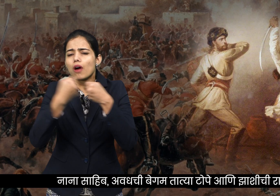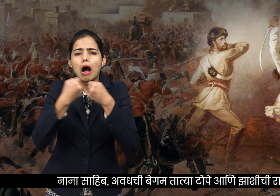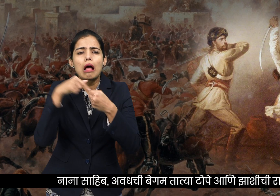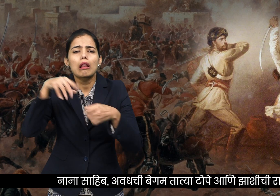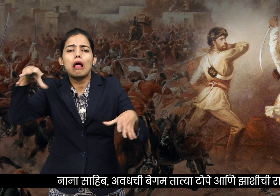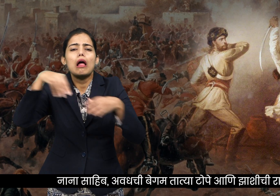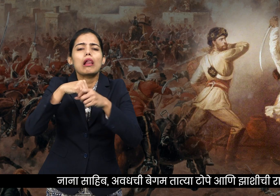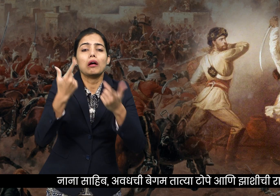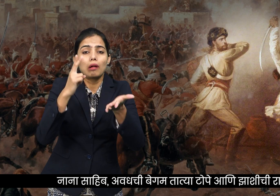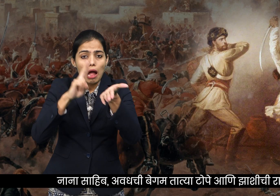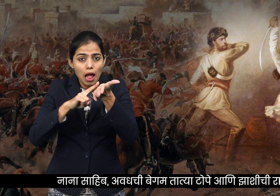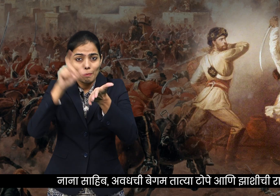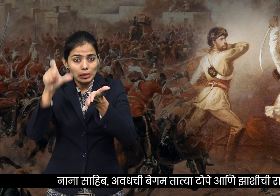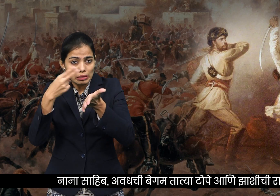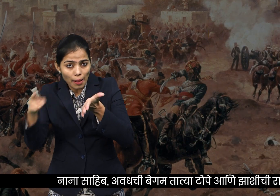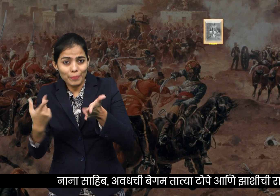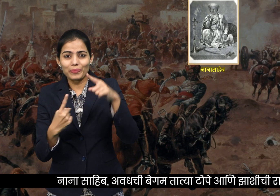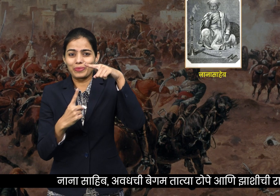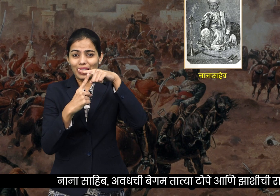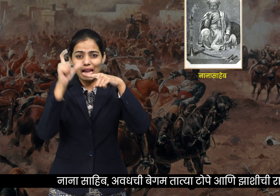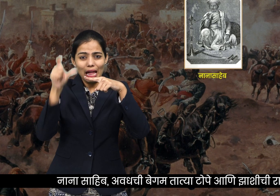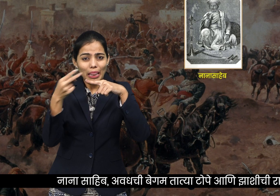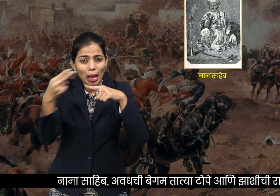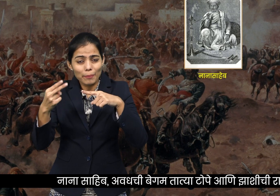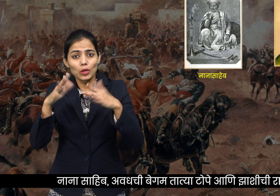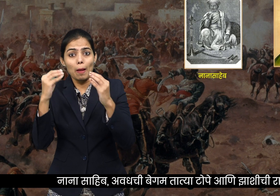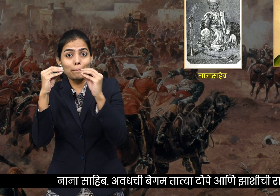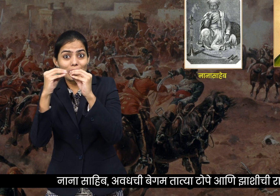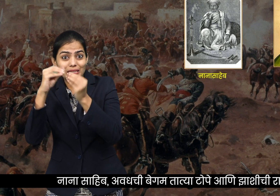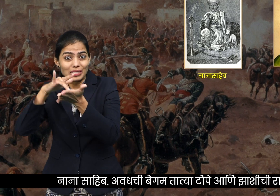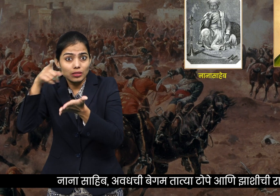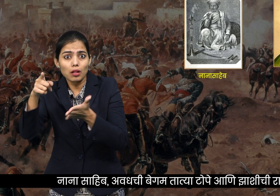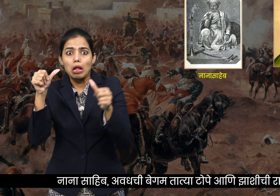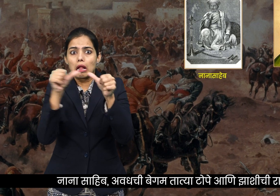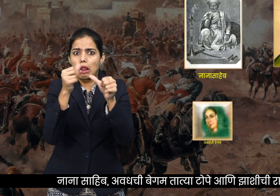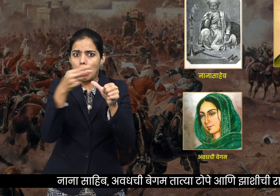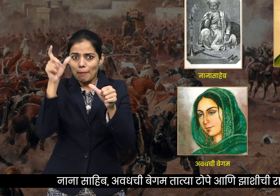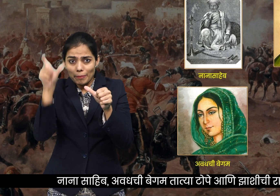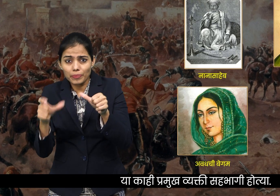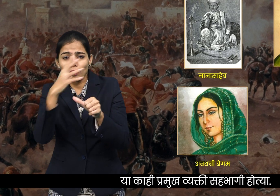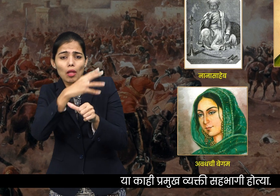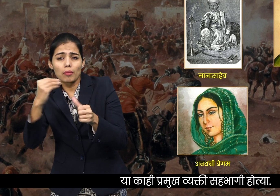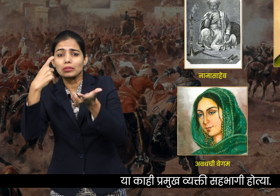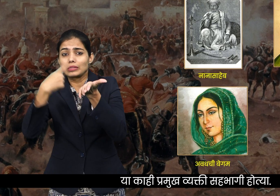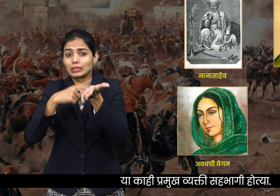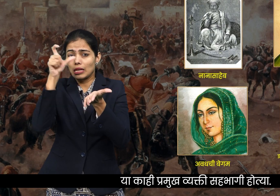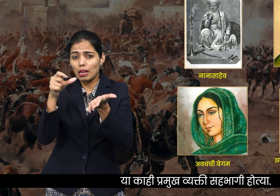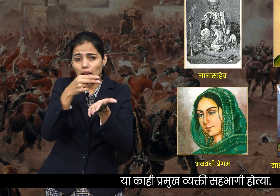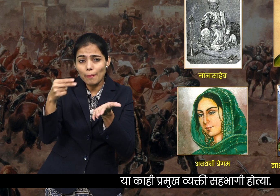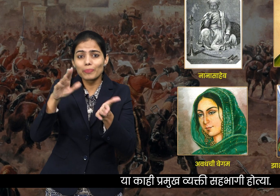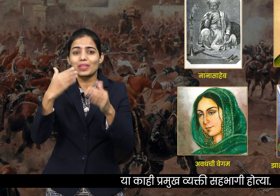नानासाहेब, अवधची बेगम, तात्या टोपे आणि झाशीची राणी लक्ष्मीबाई या काही